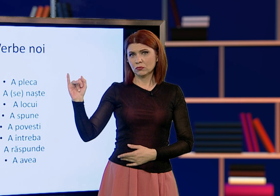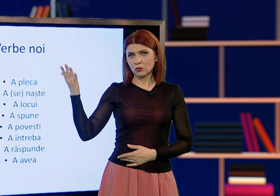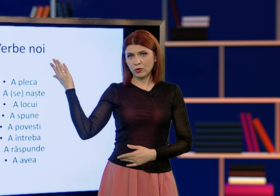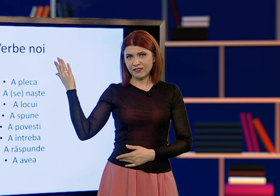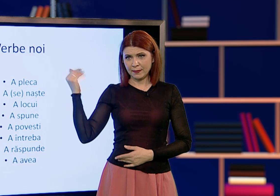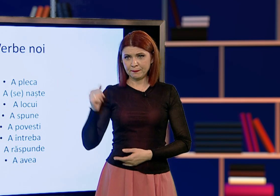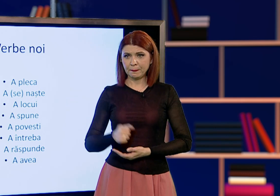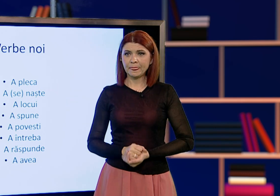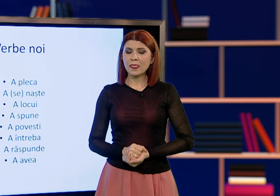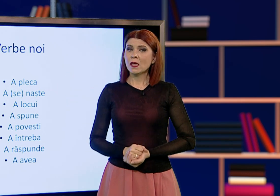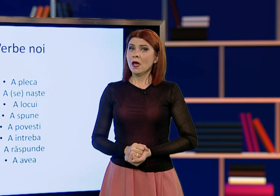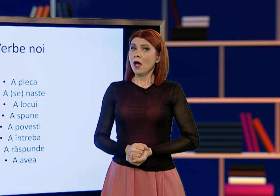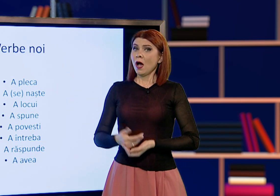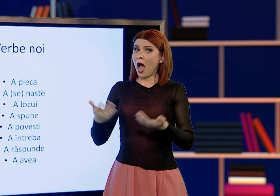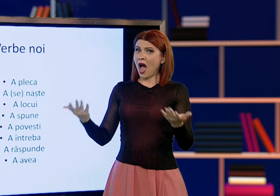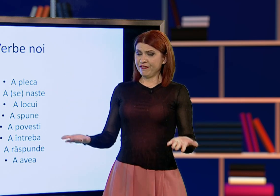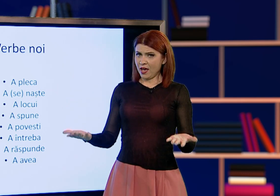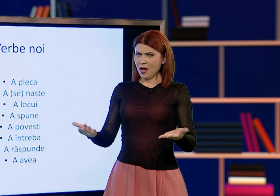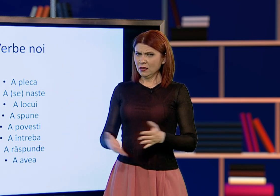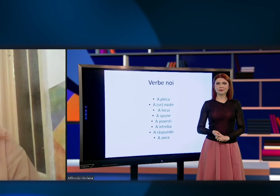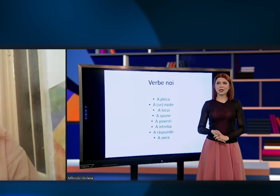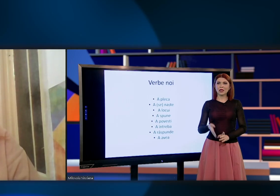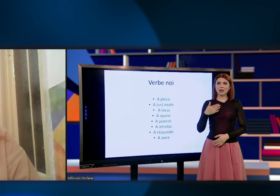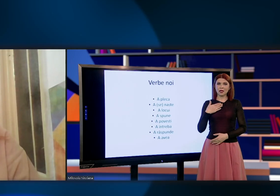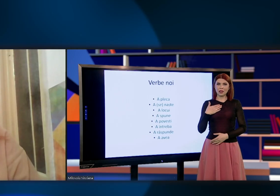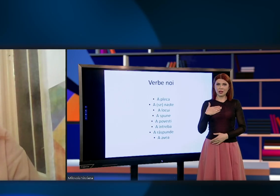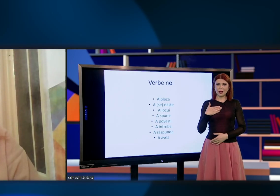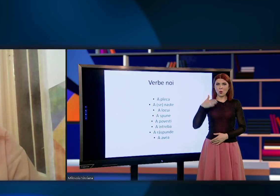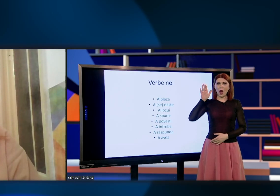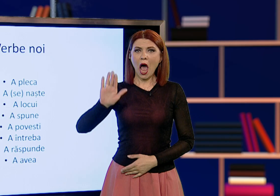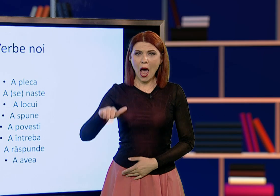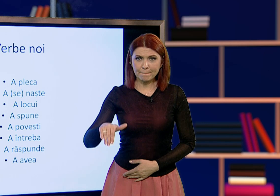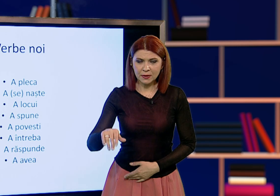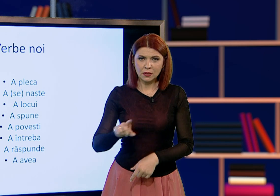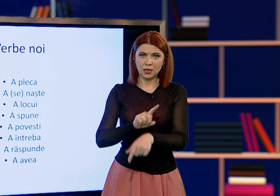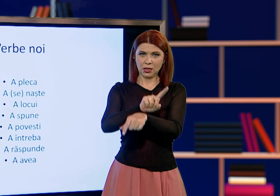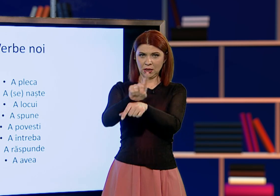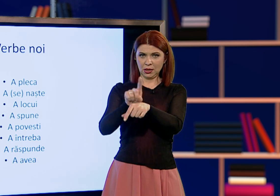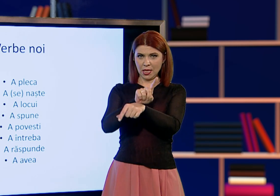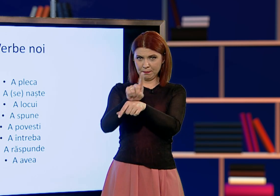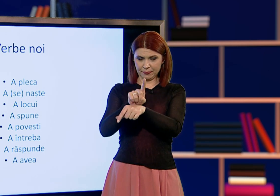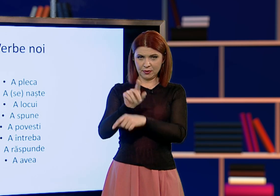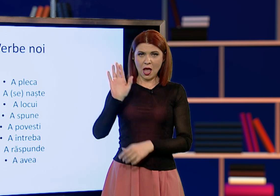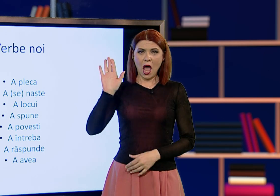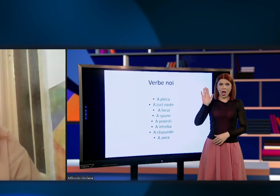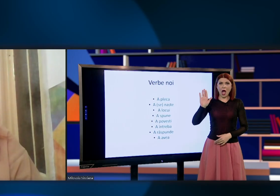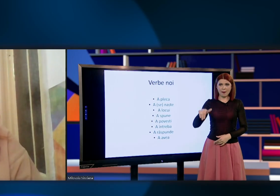cuiva a avea eu am timp am